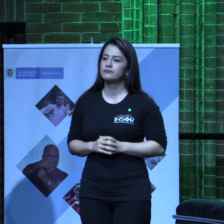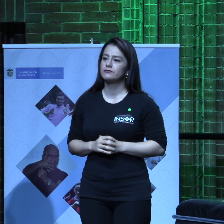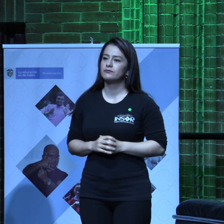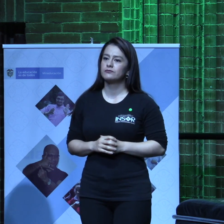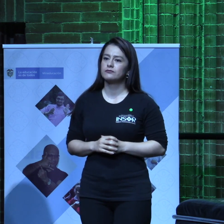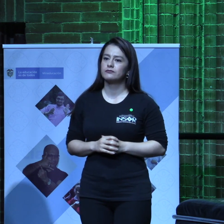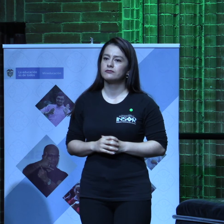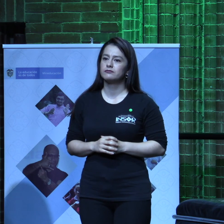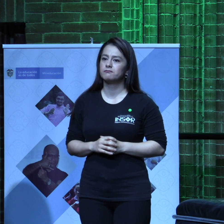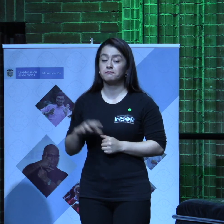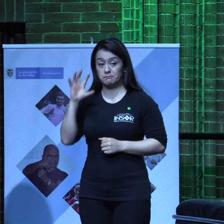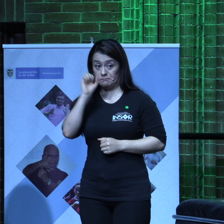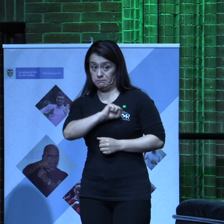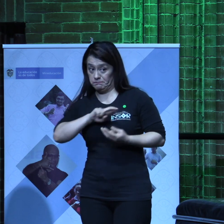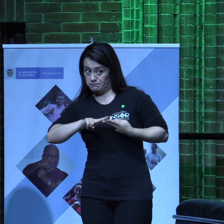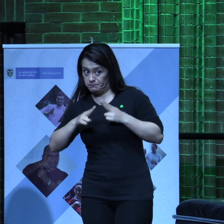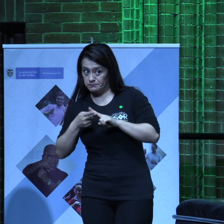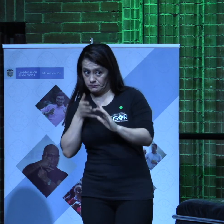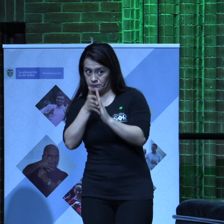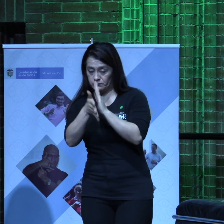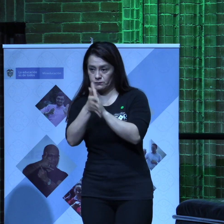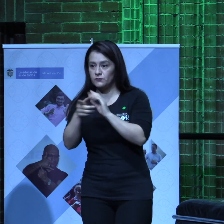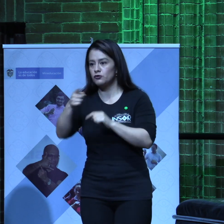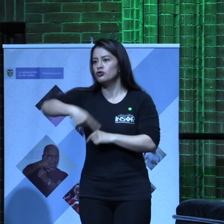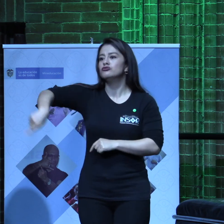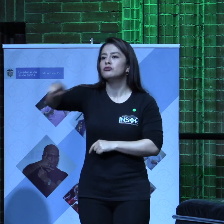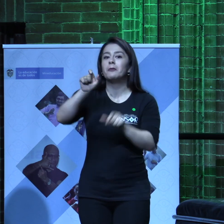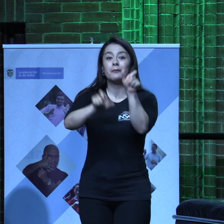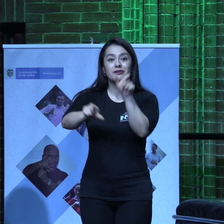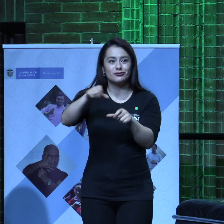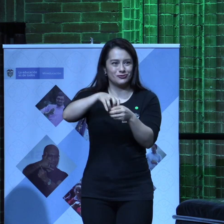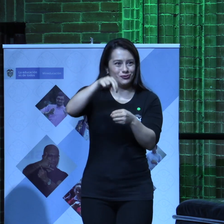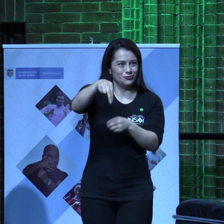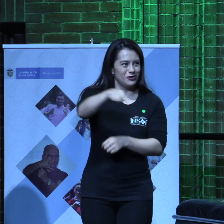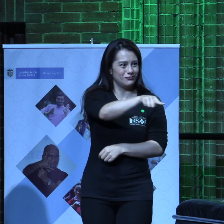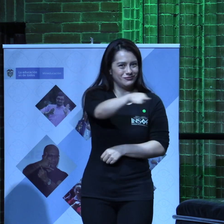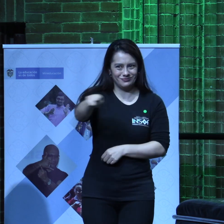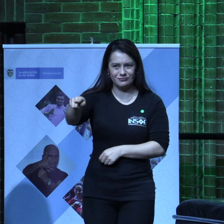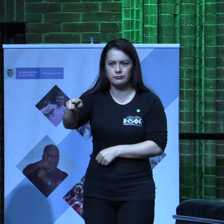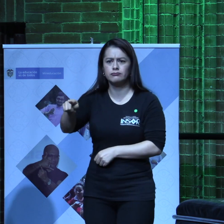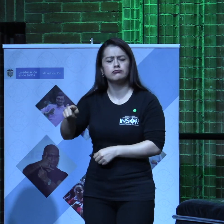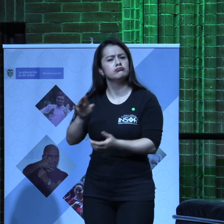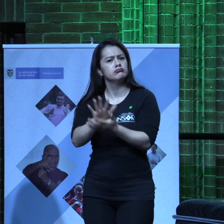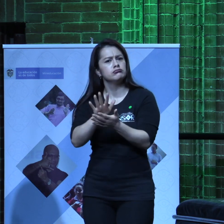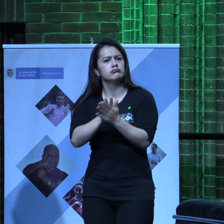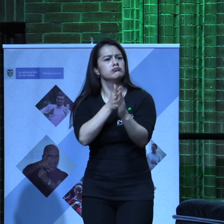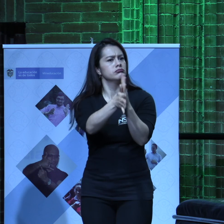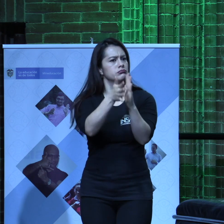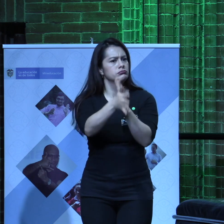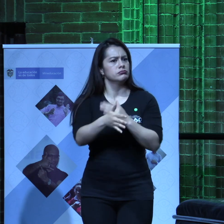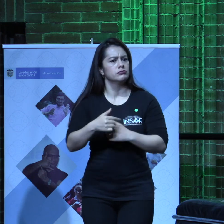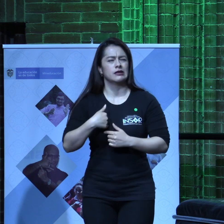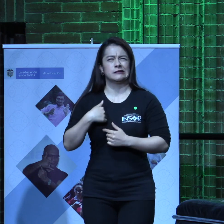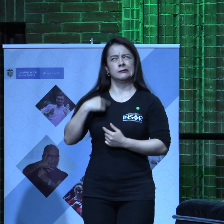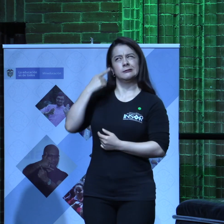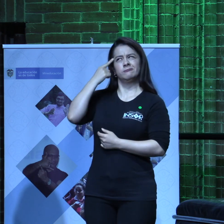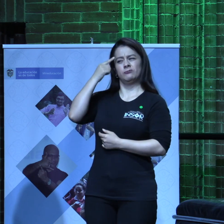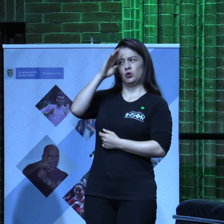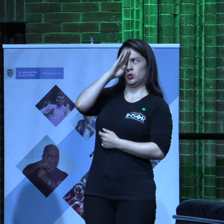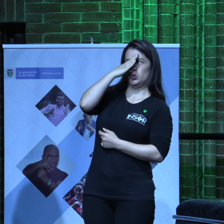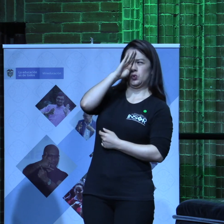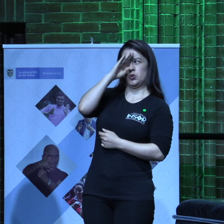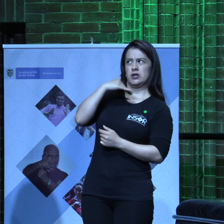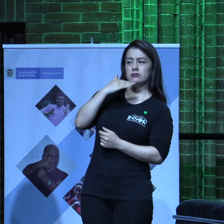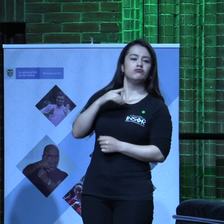En este sentido, quiero manifestarle a la ciudadanía que pueden estar tranquilos que desde el rol que yo desempeño